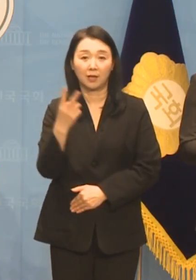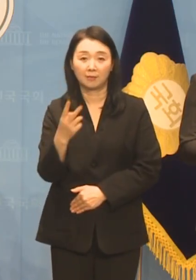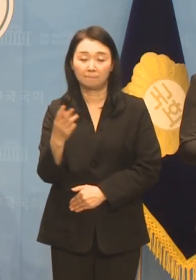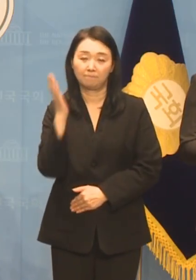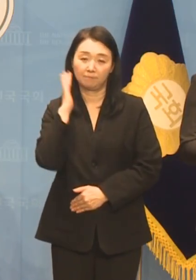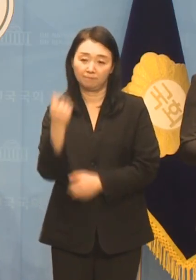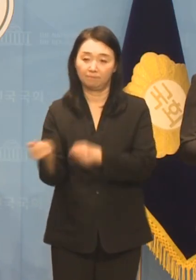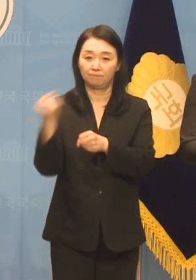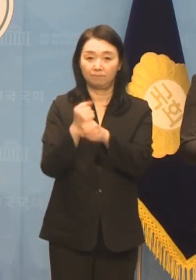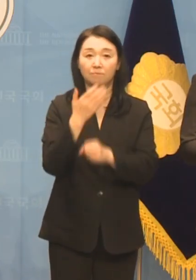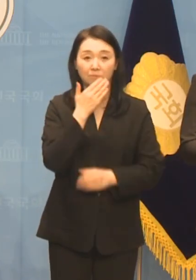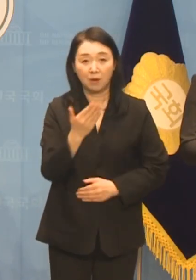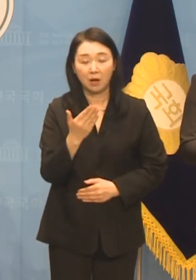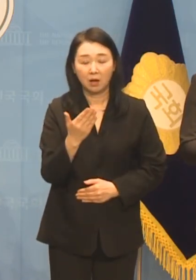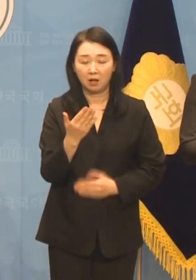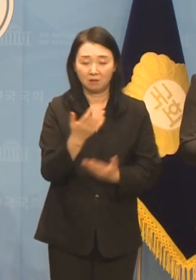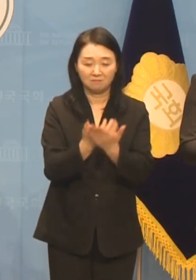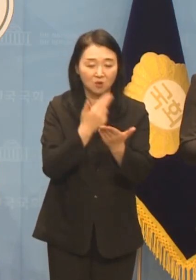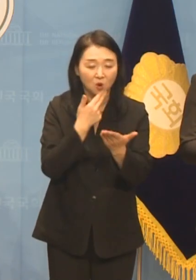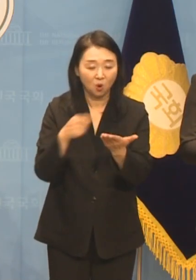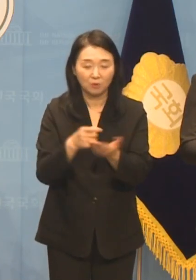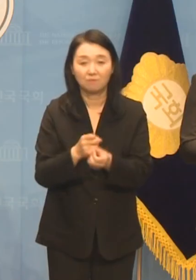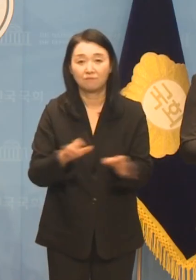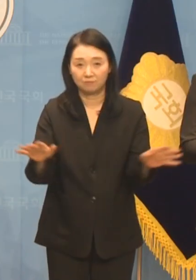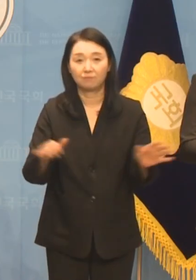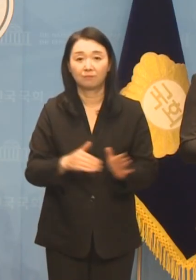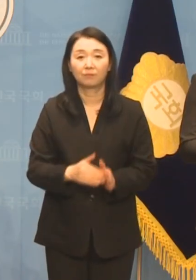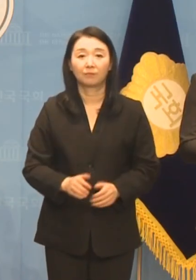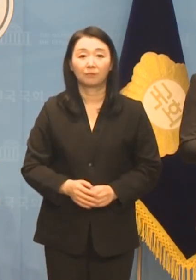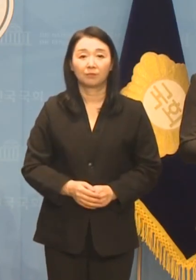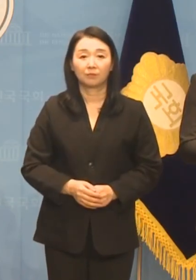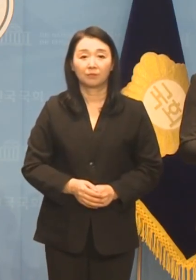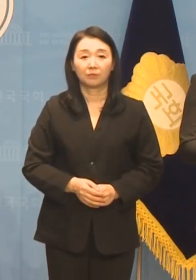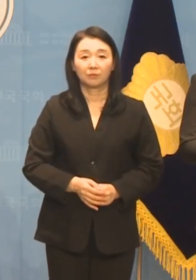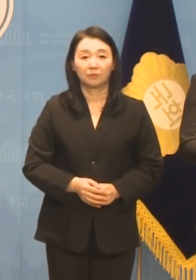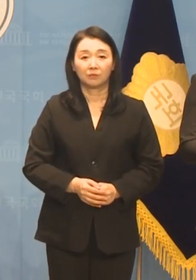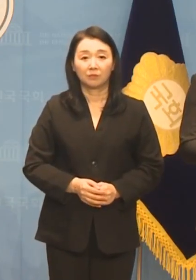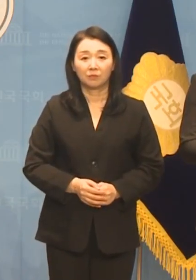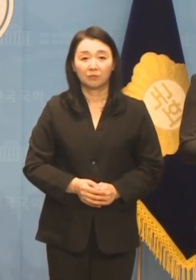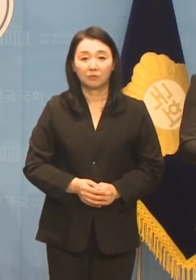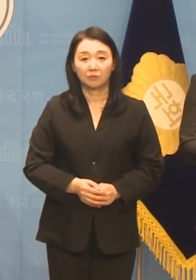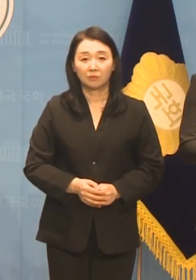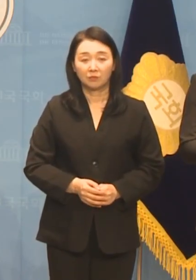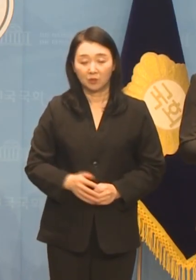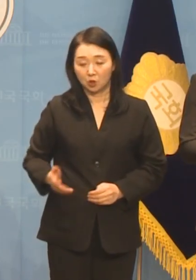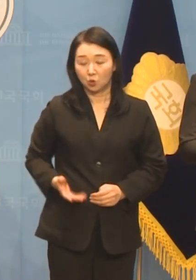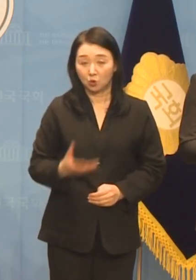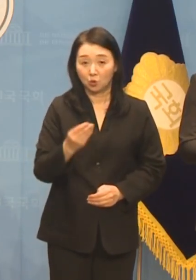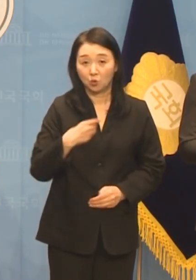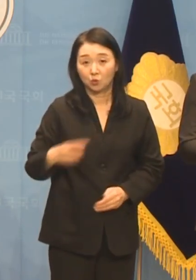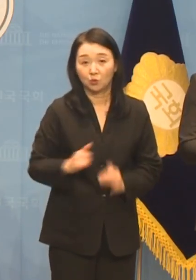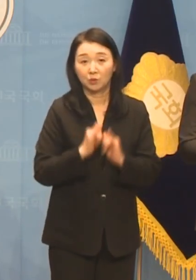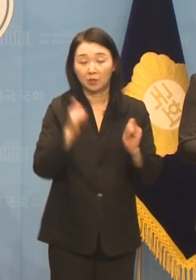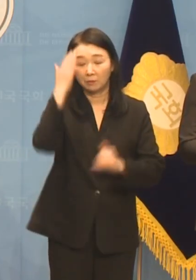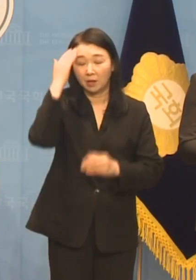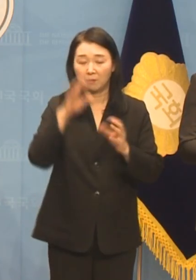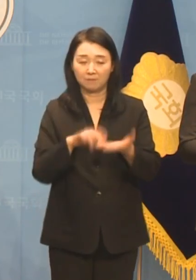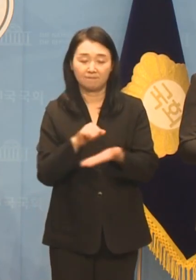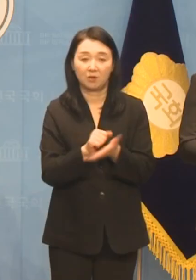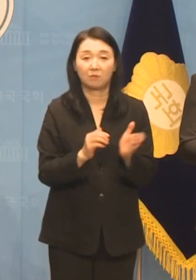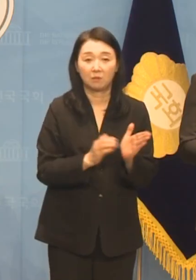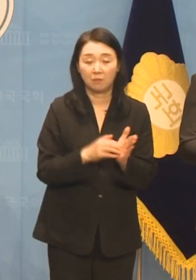대통령이 될 것이라는 근거 없는 주장도 유포되고 있습니다. 조선족 등 중국인이 대한민국을